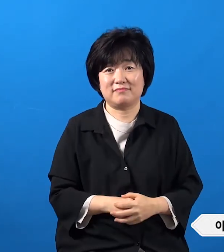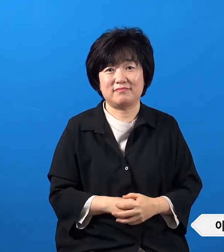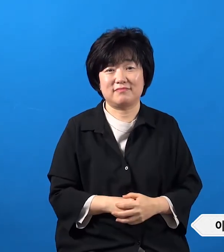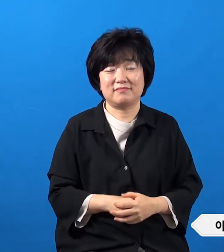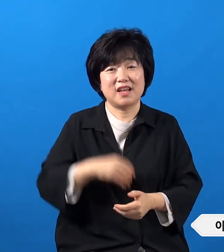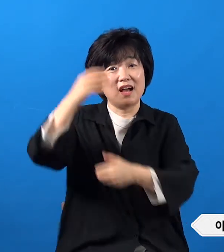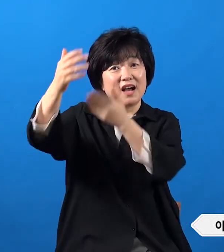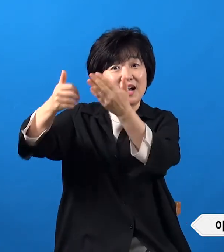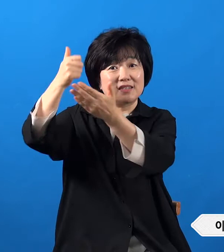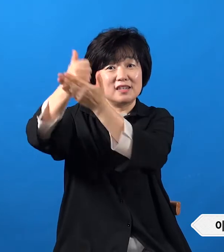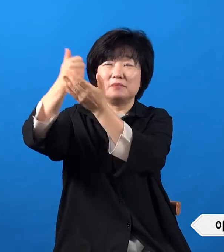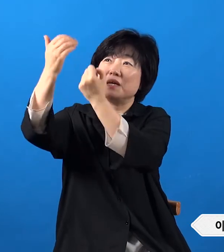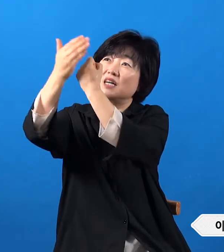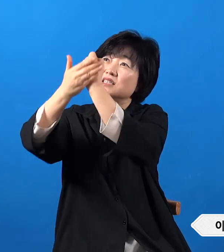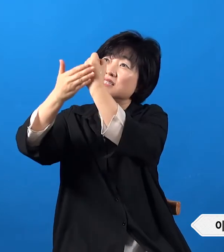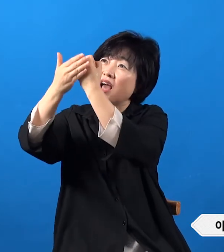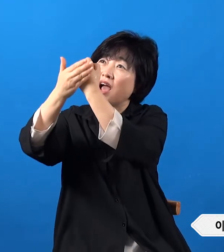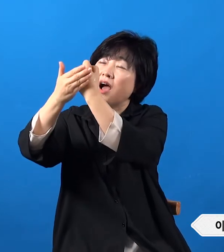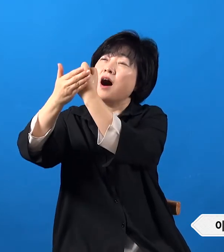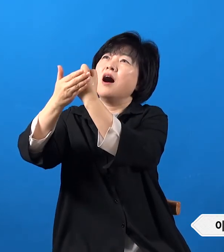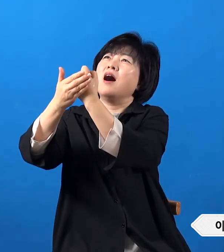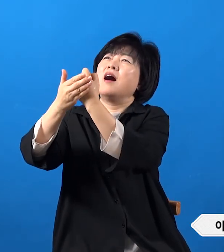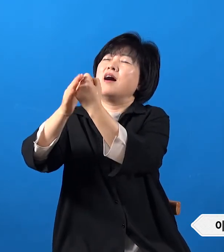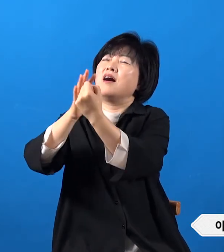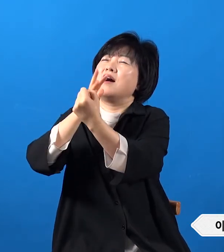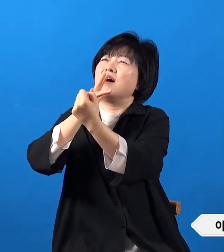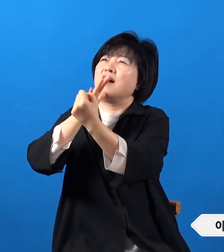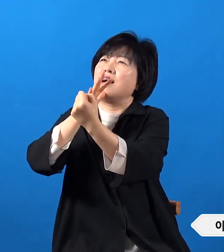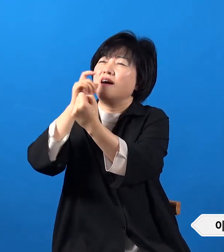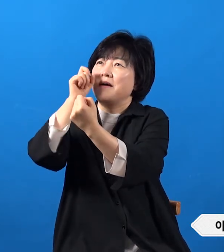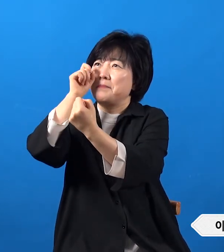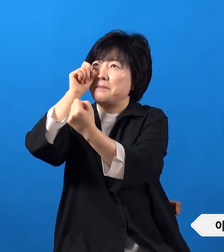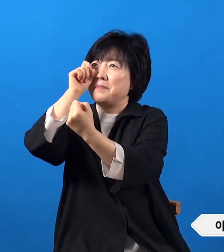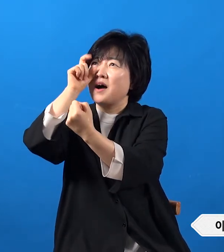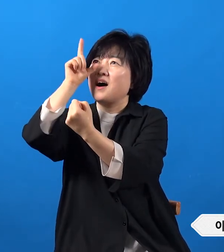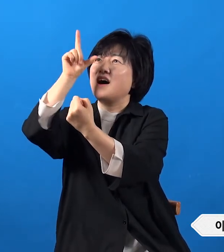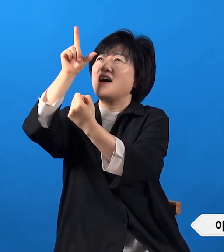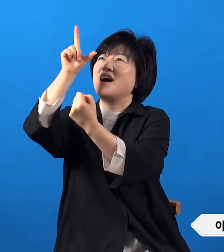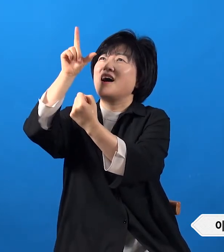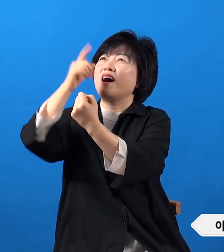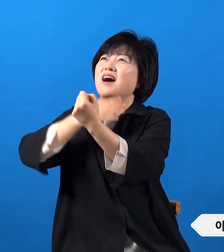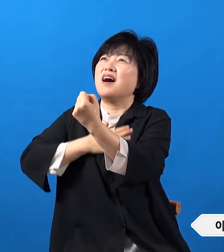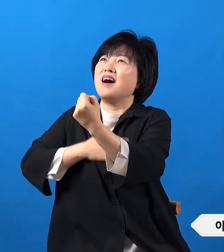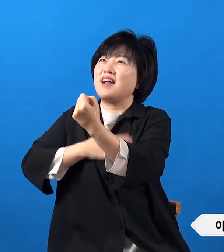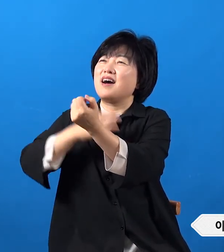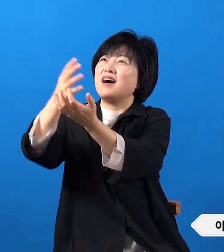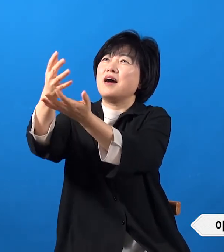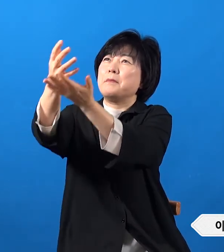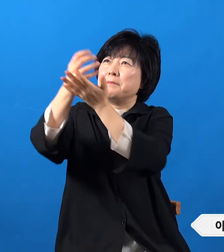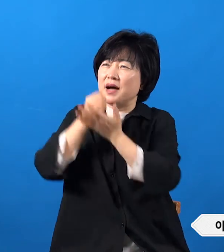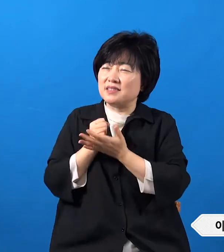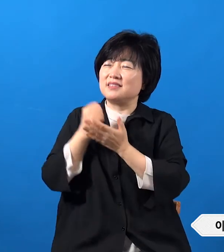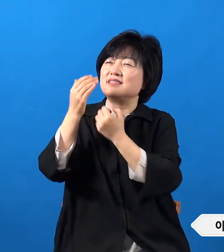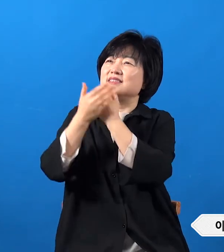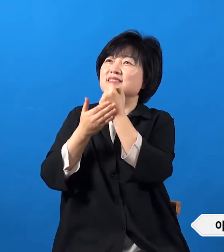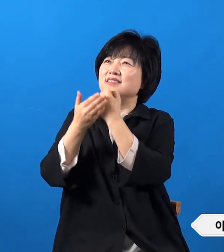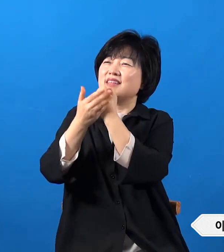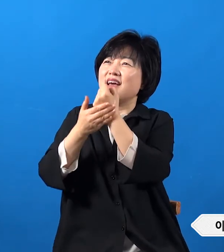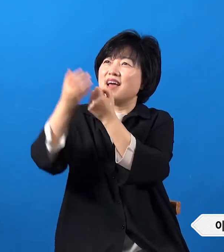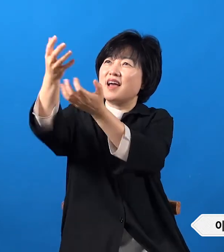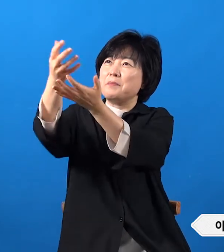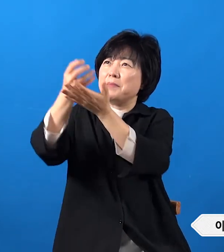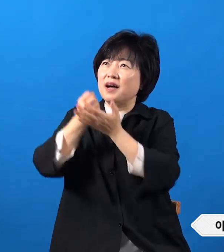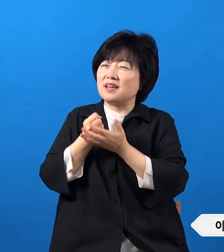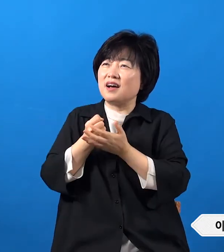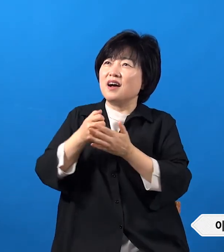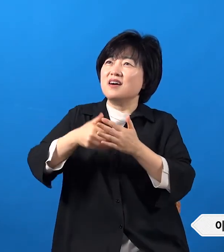이것은 하나님의 은혜가 임할 때 비로소 우리 안에서 은혜가 흘러가 이웃을 세우고 나도 세우고 함께 살아나는 그런